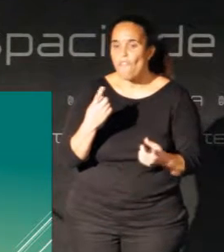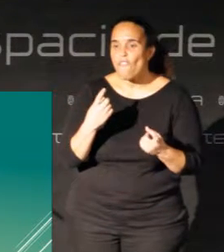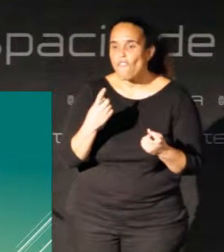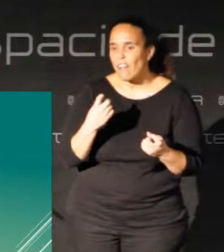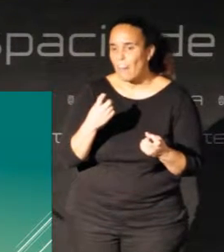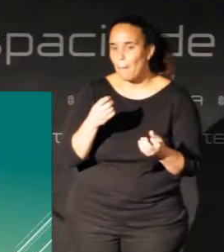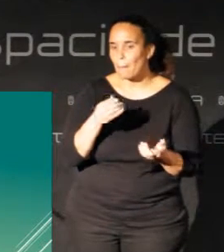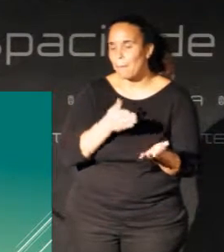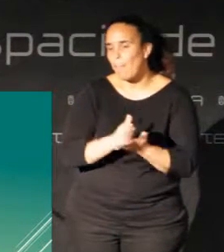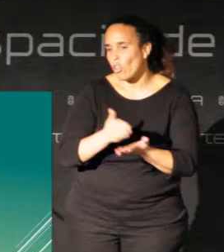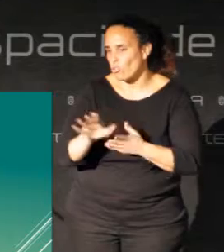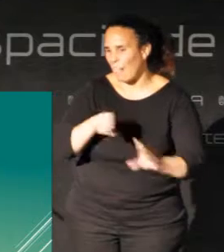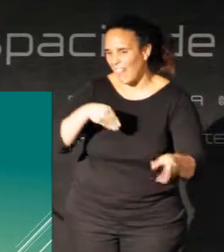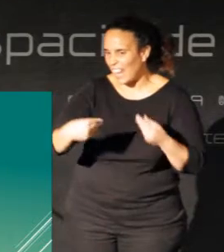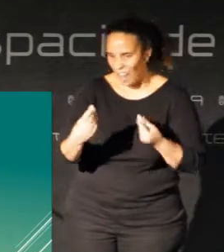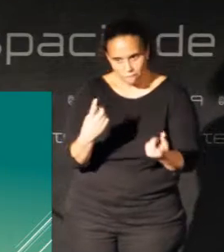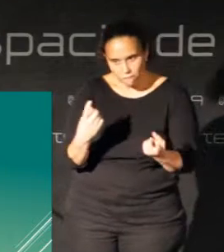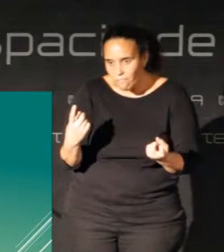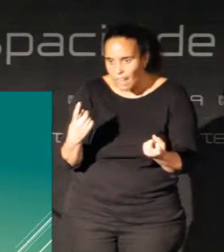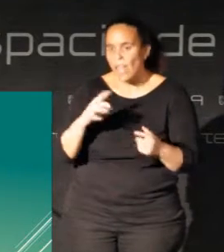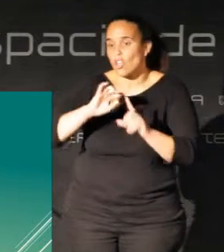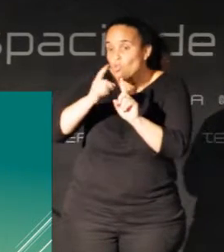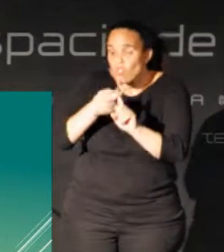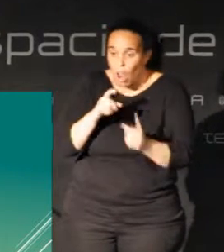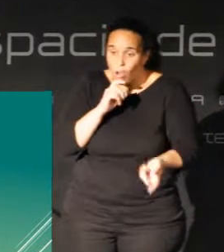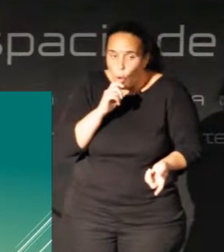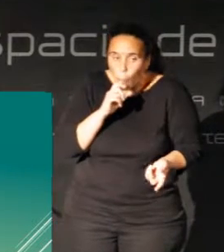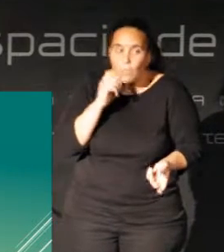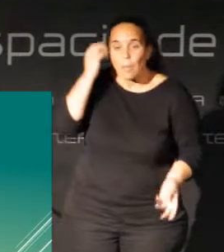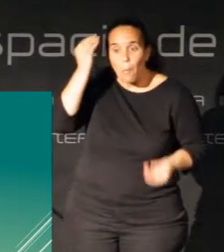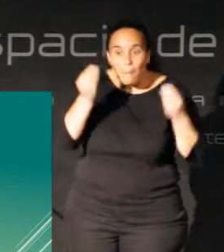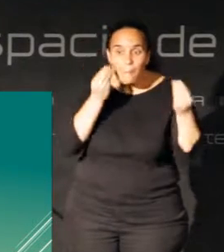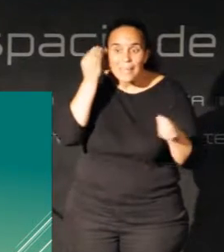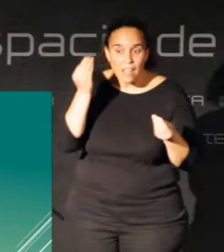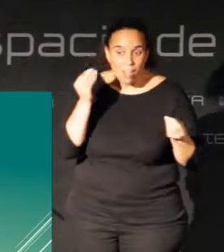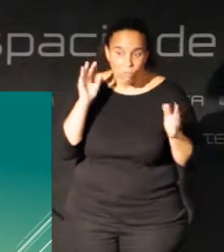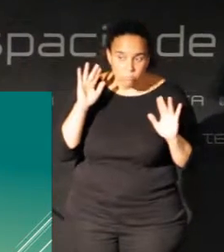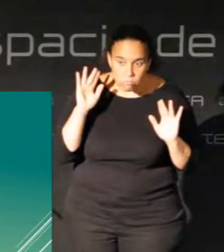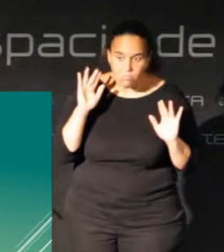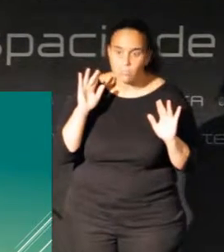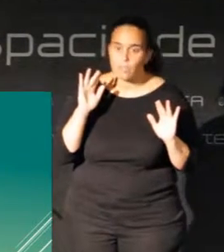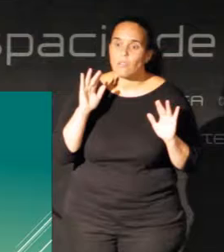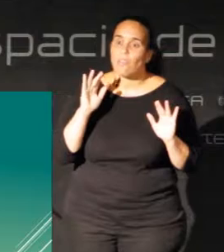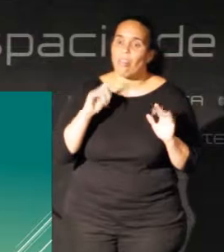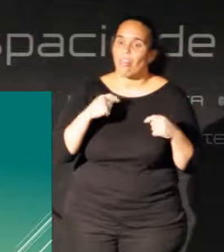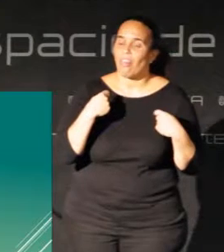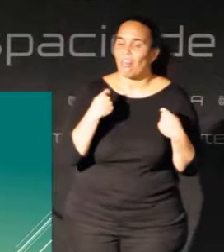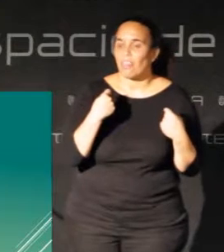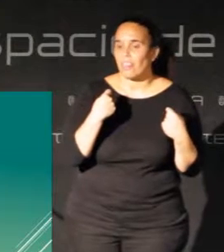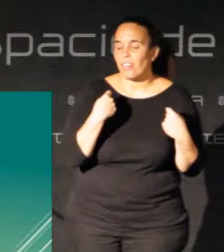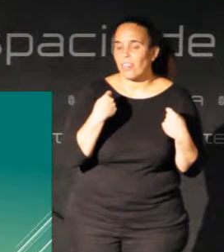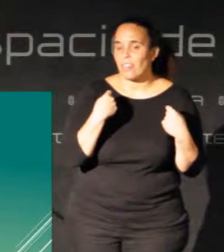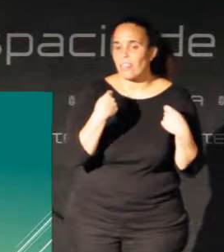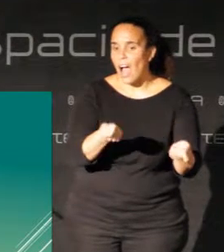materiales, lo que en principio hemos previsto es la disponibilidad de equipos en